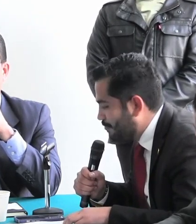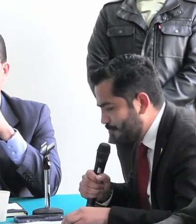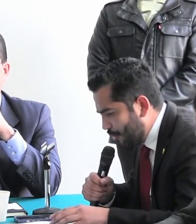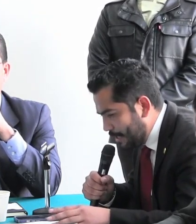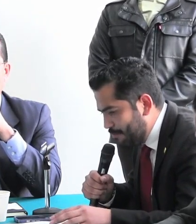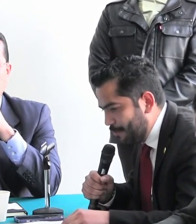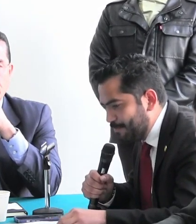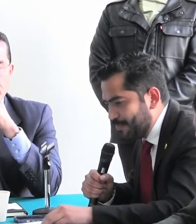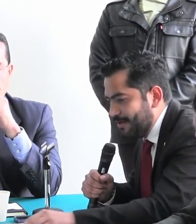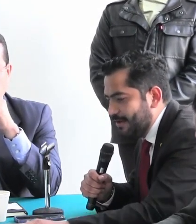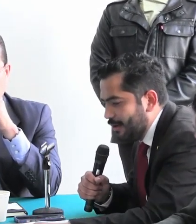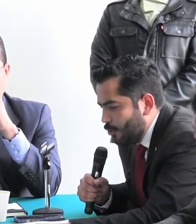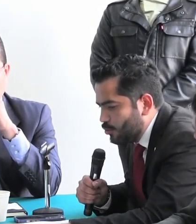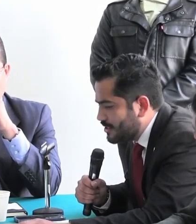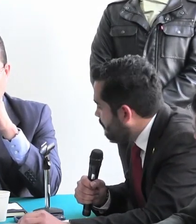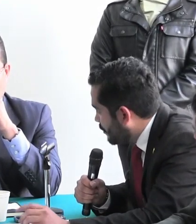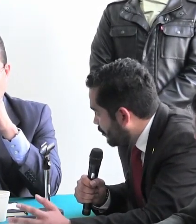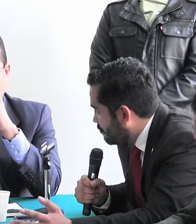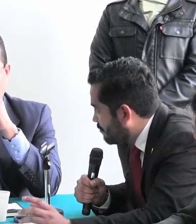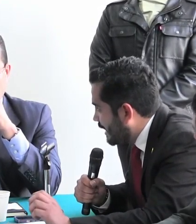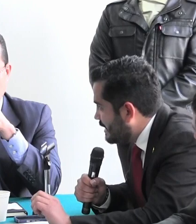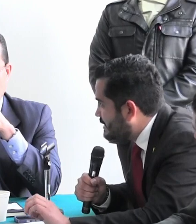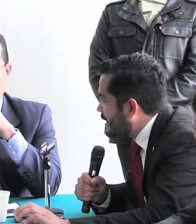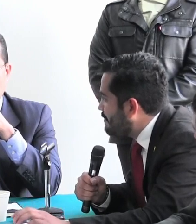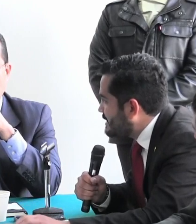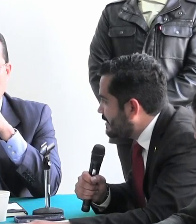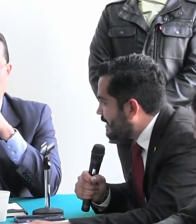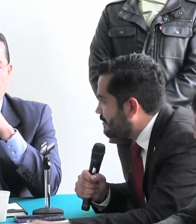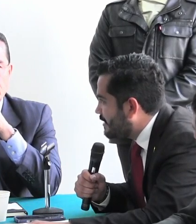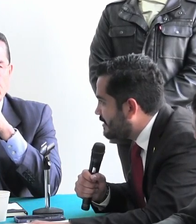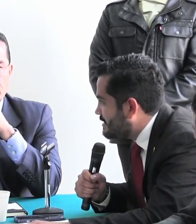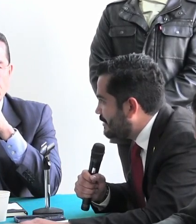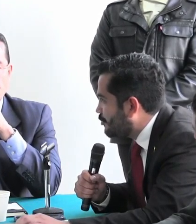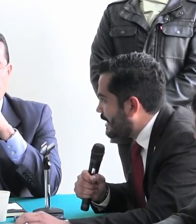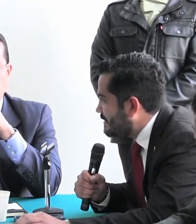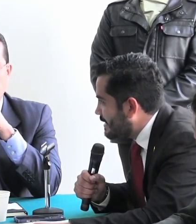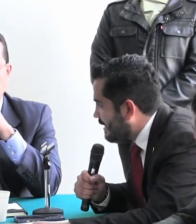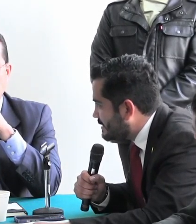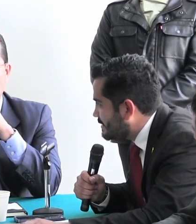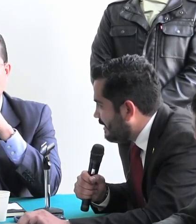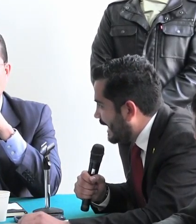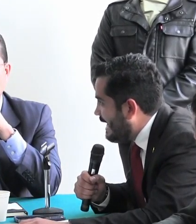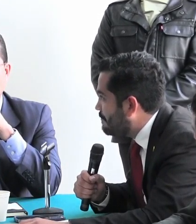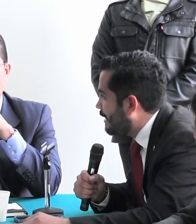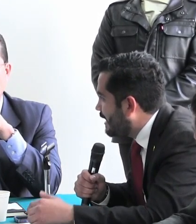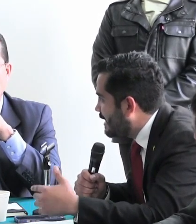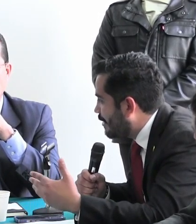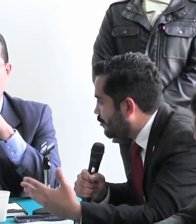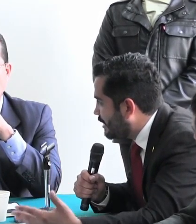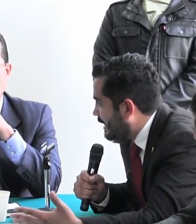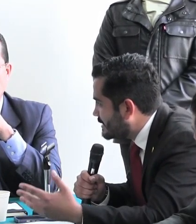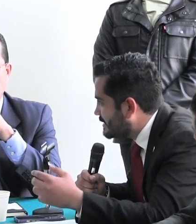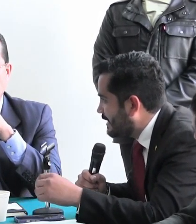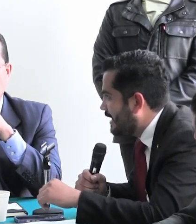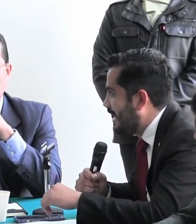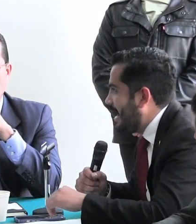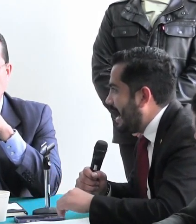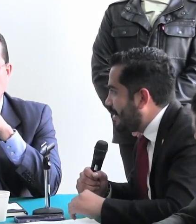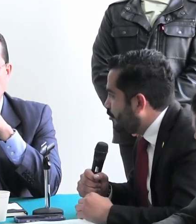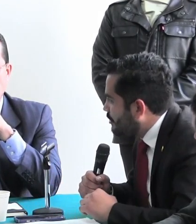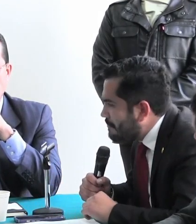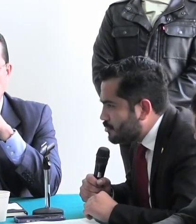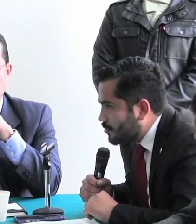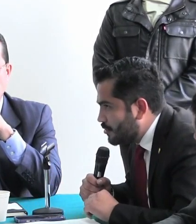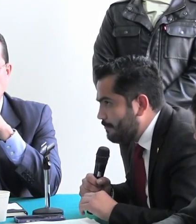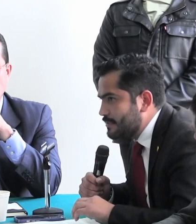México. Por ejemplo, un servidor es representante del Distrito 33 en la Magdalena Contreras.